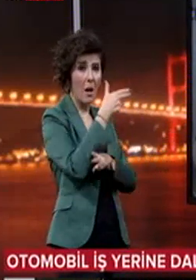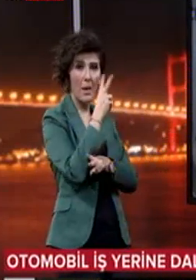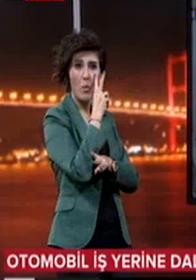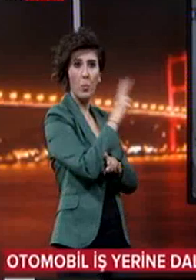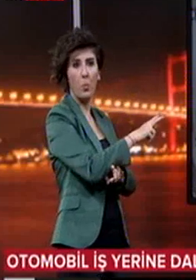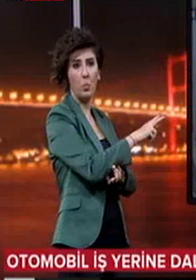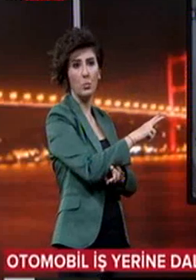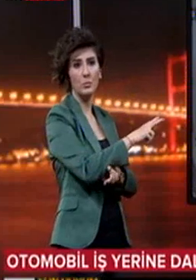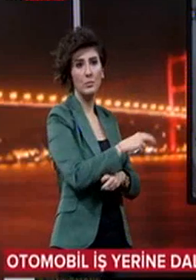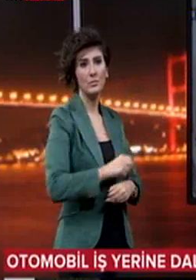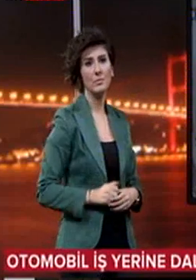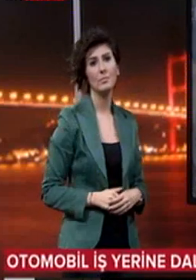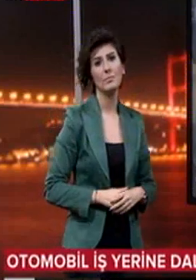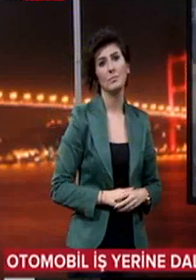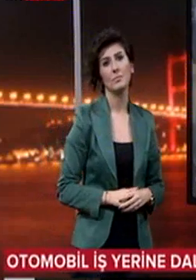yansıdı.